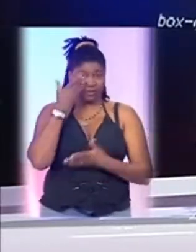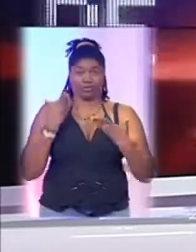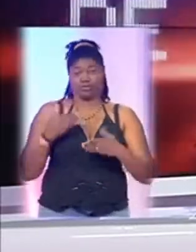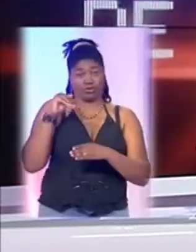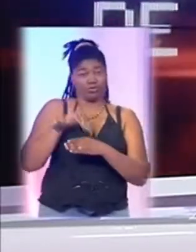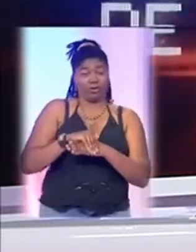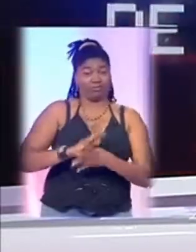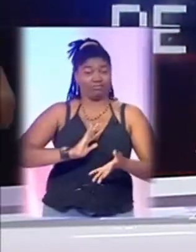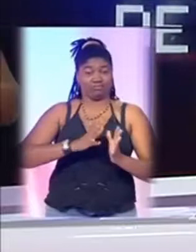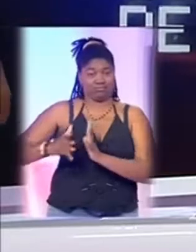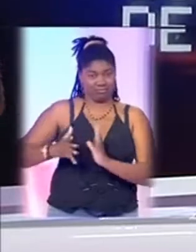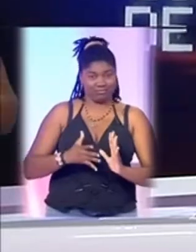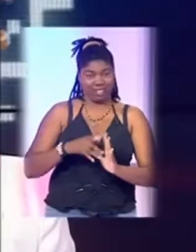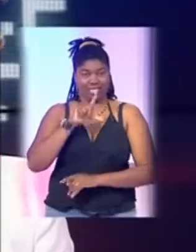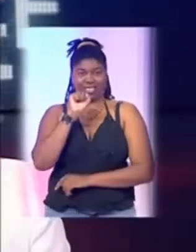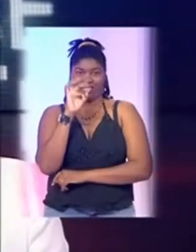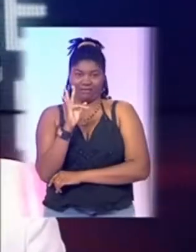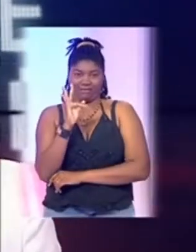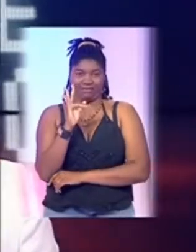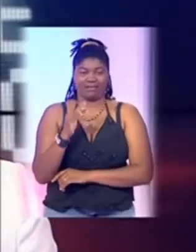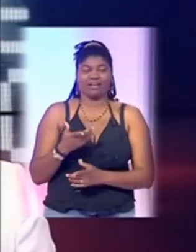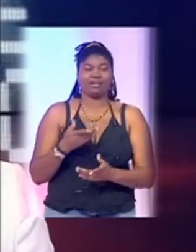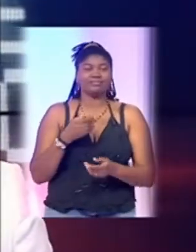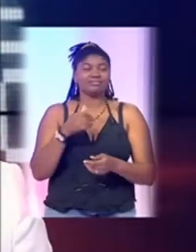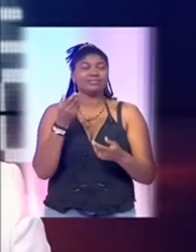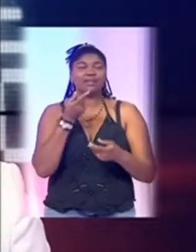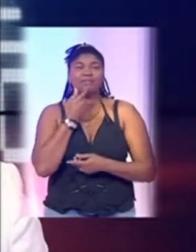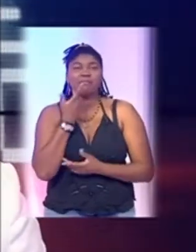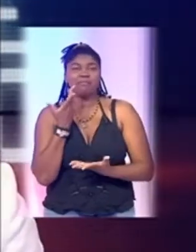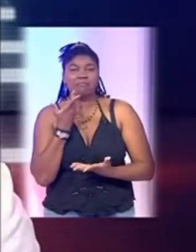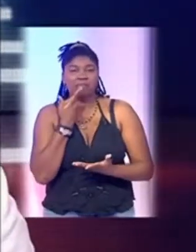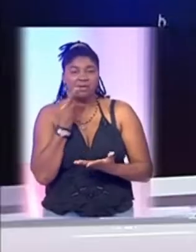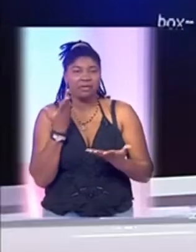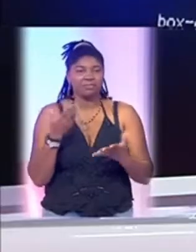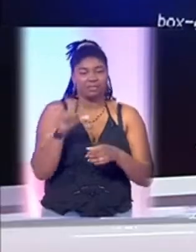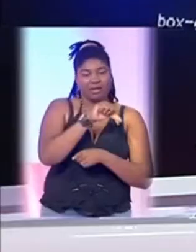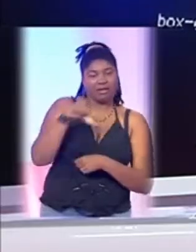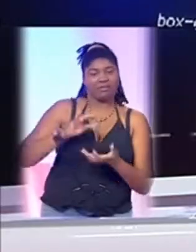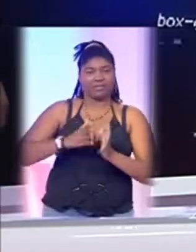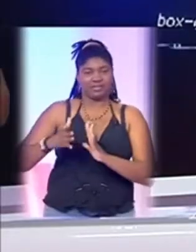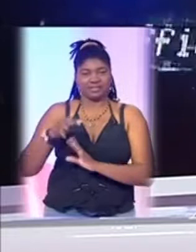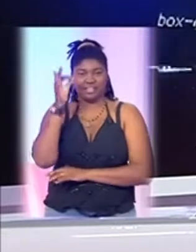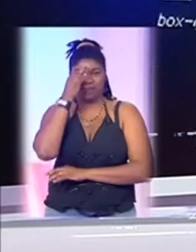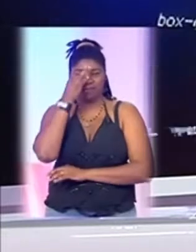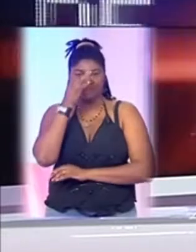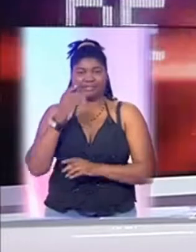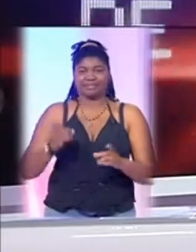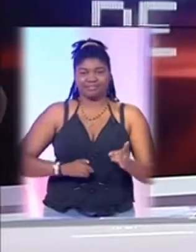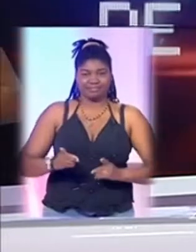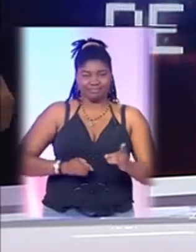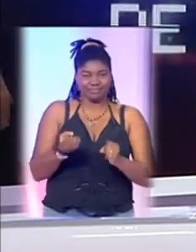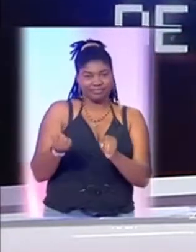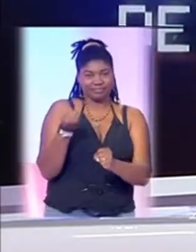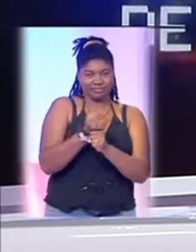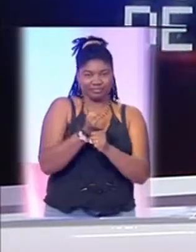ce soir via la LSF et nous parlerons de l'apéro-signe avec nos invités. Nadine Maugère, directrice de l'entreprise